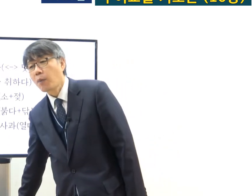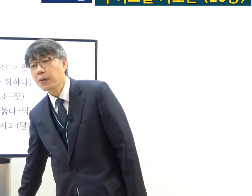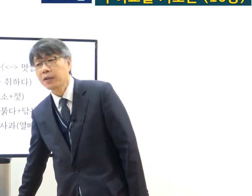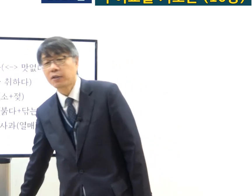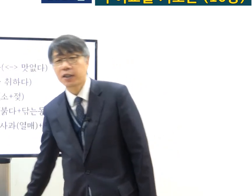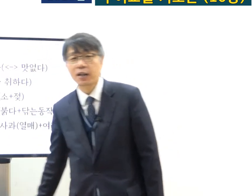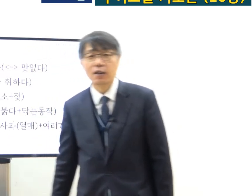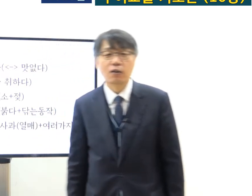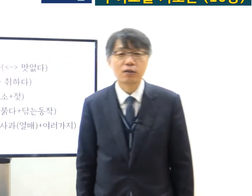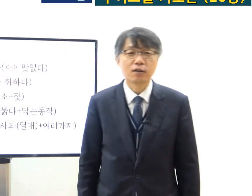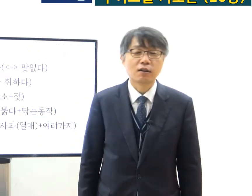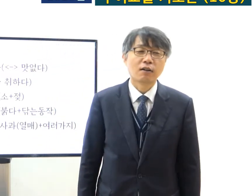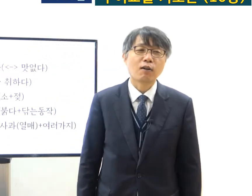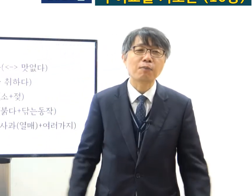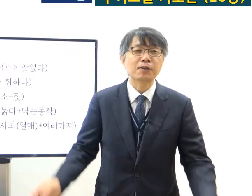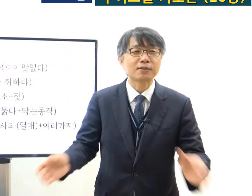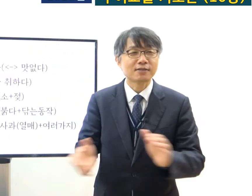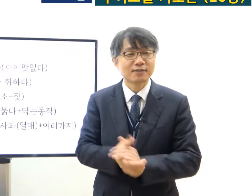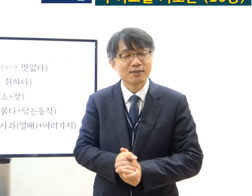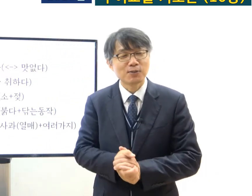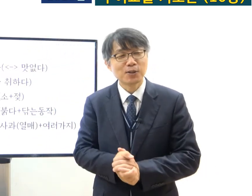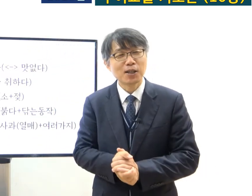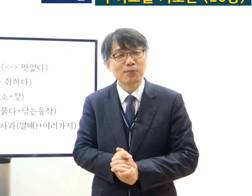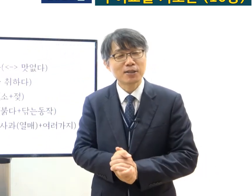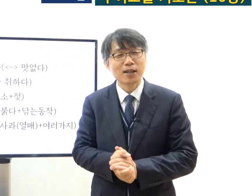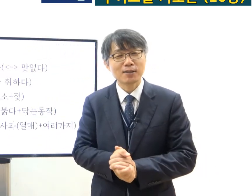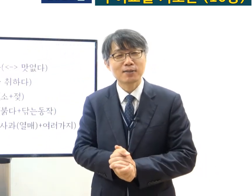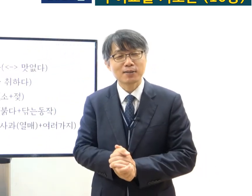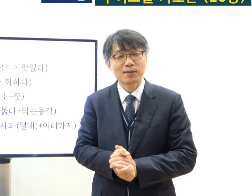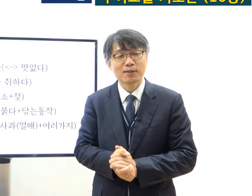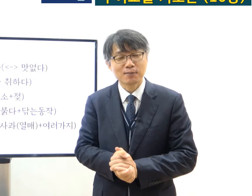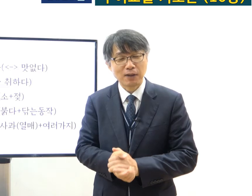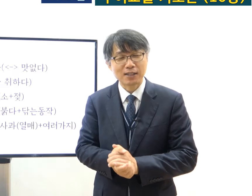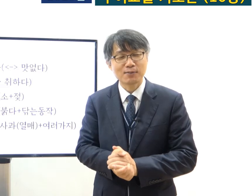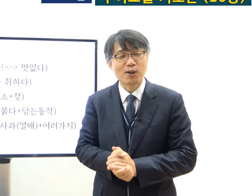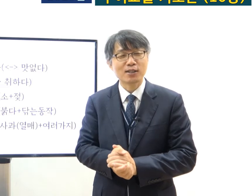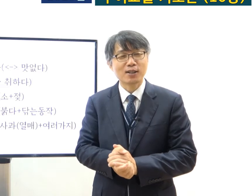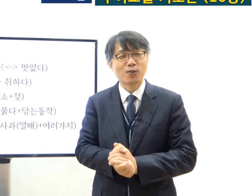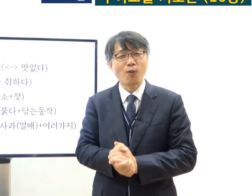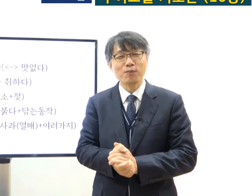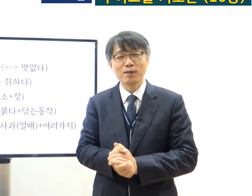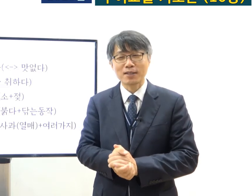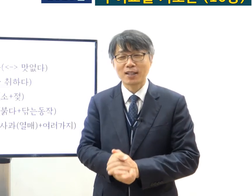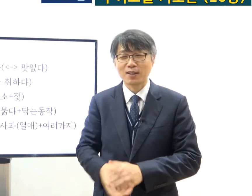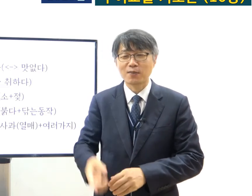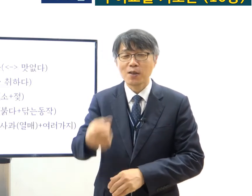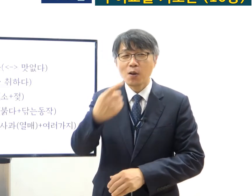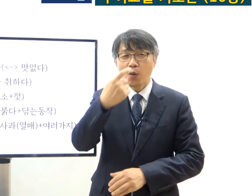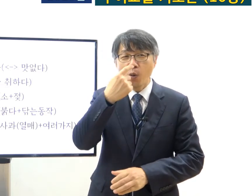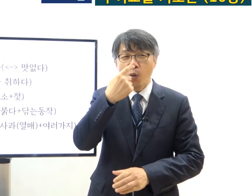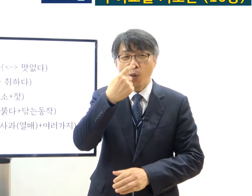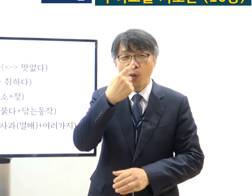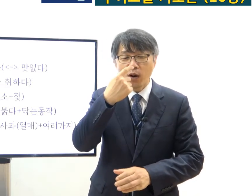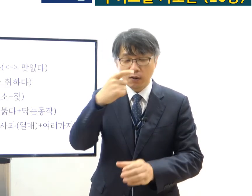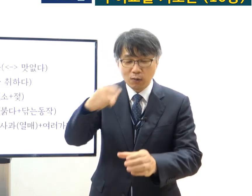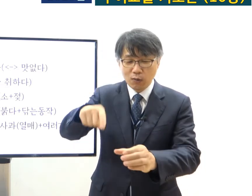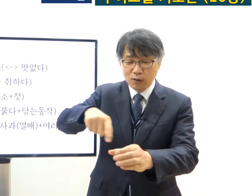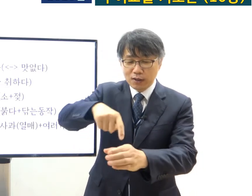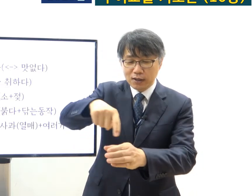커피는 어떻게 할까요? 커피는 우리가 비슷한 말이 뭐가 있을까요? 코피 비슷하잖아요. 코하고 이렇게